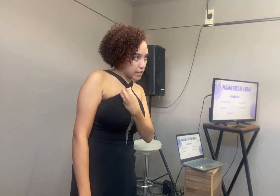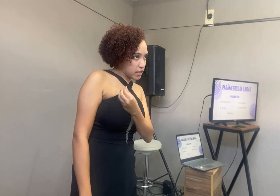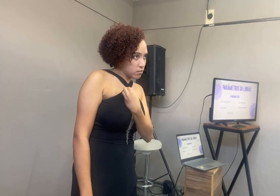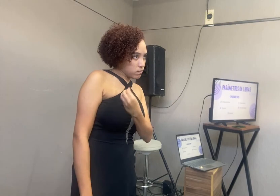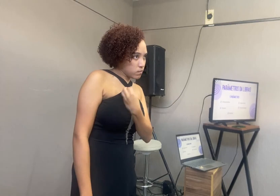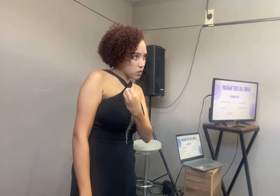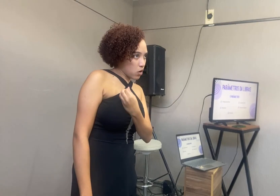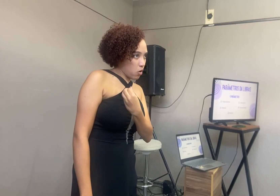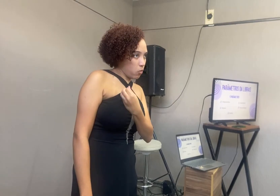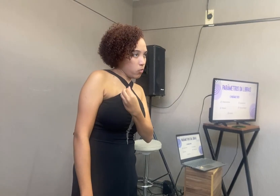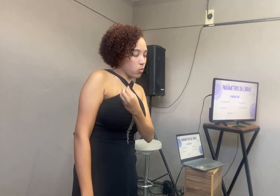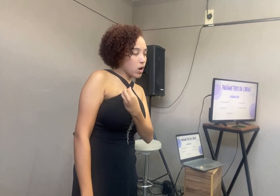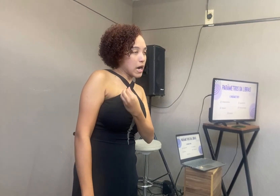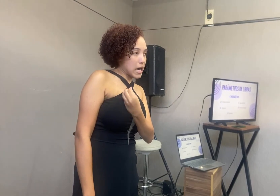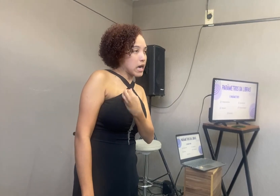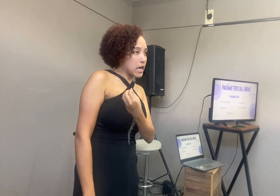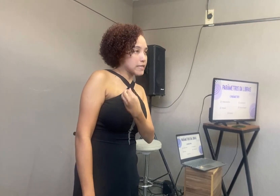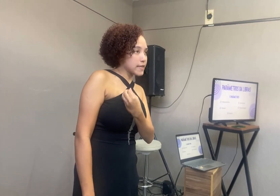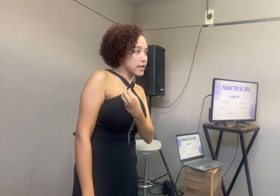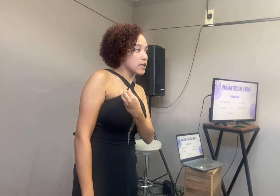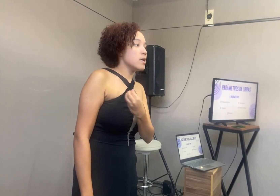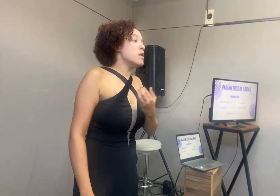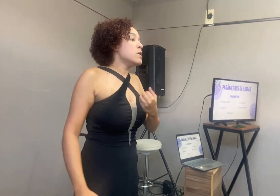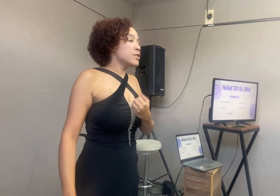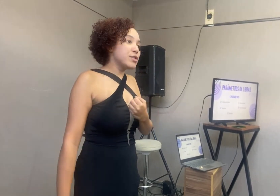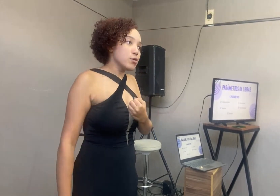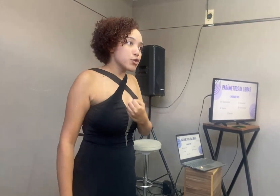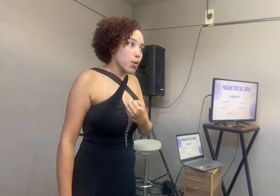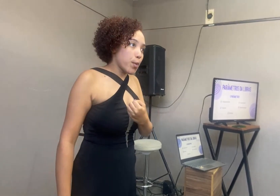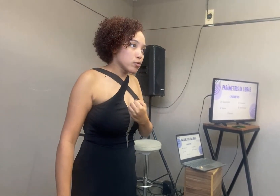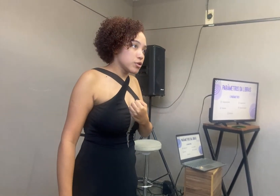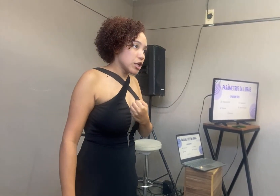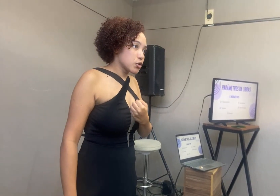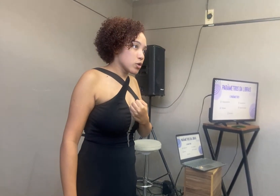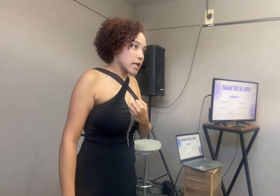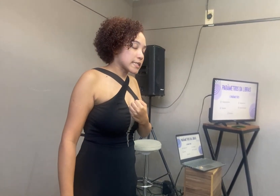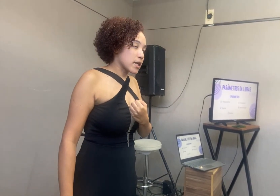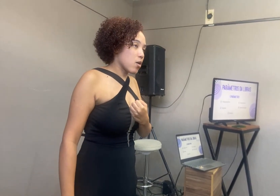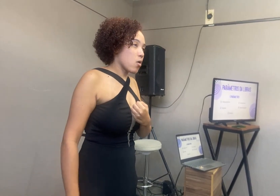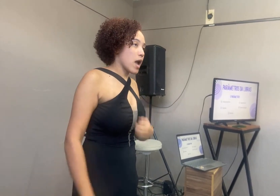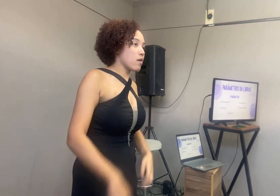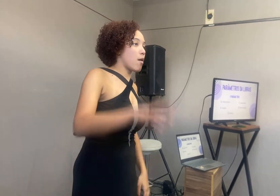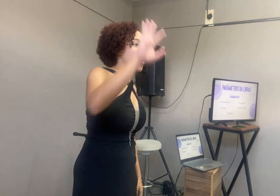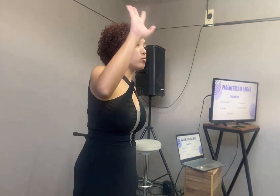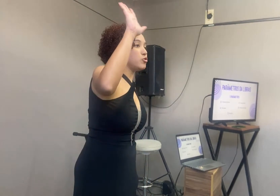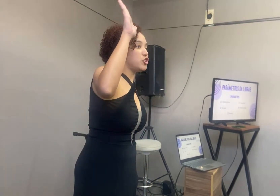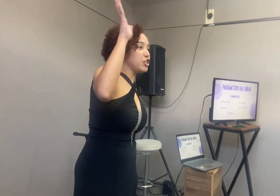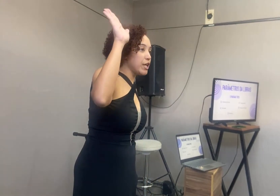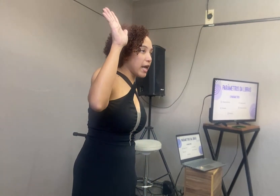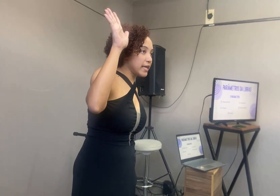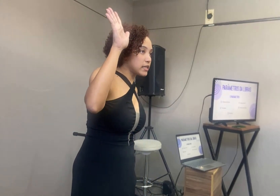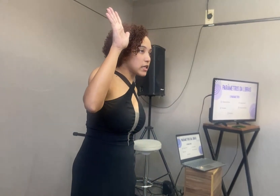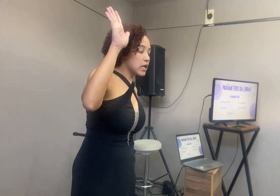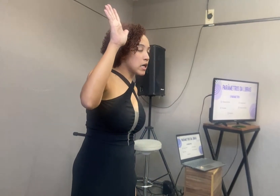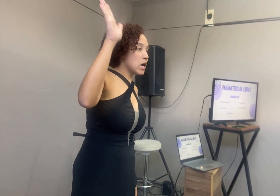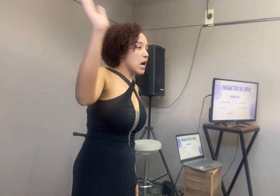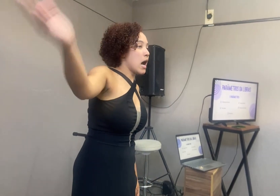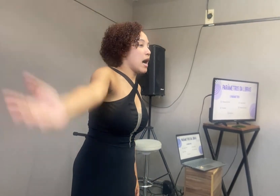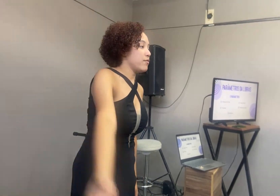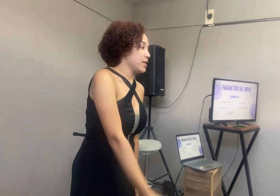vida com a esquerda. Se o seu ponto de articulação é com a mão direita, a vida